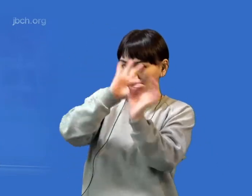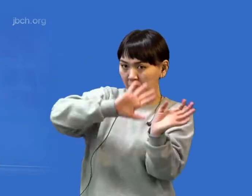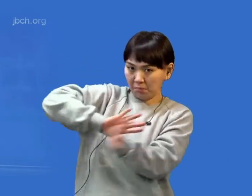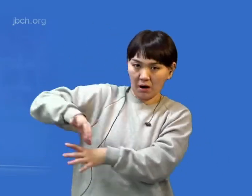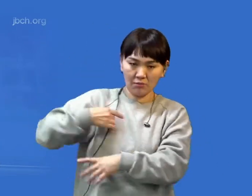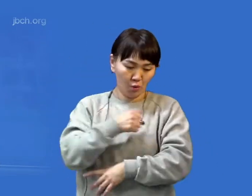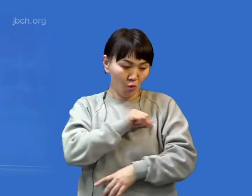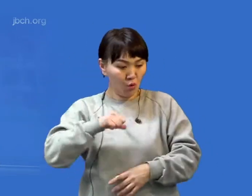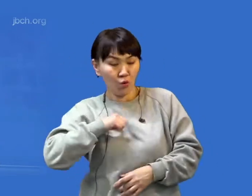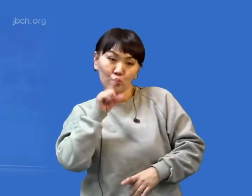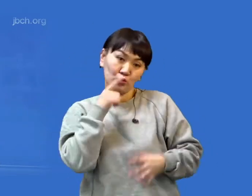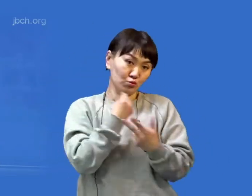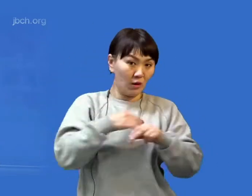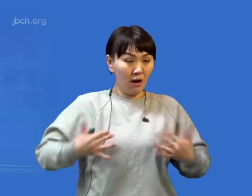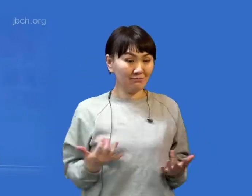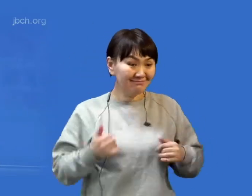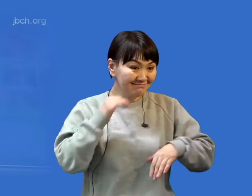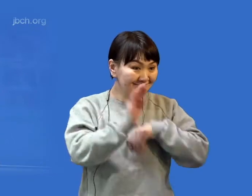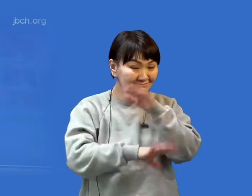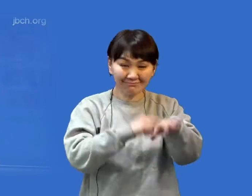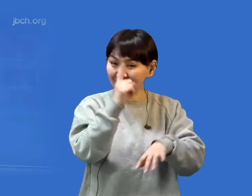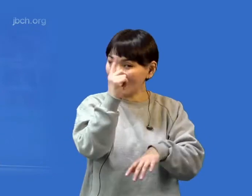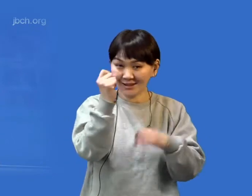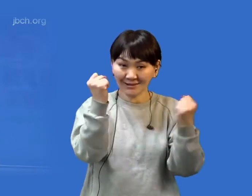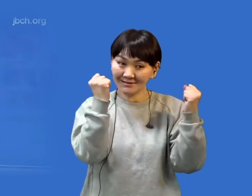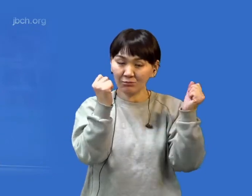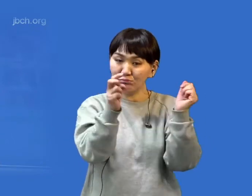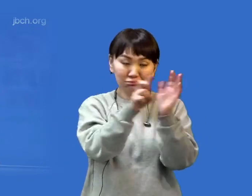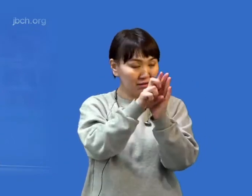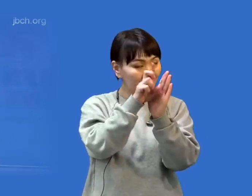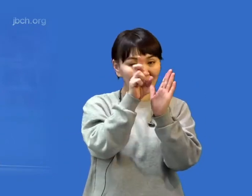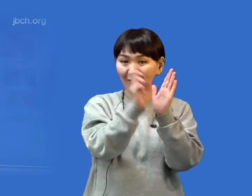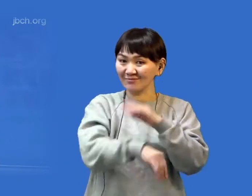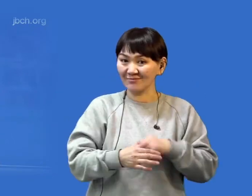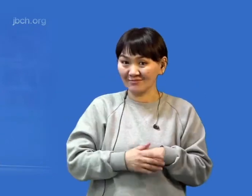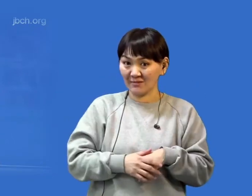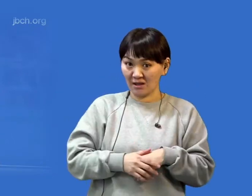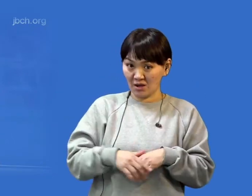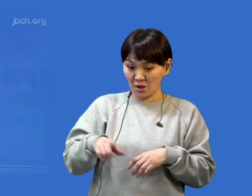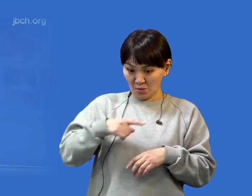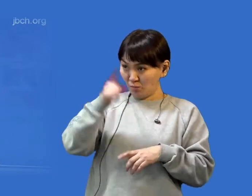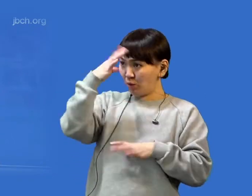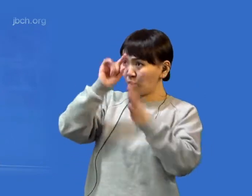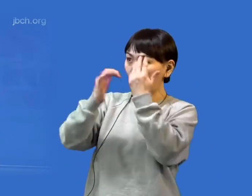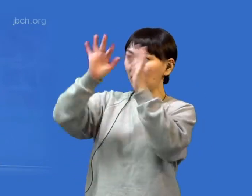нь болно л гэж ойлгоод бах юм бөгөөд. Уу тийм байсан ч болох юм уу?